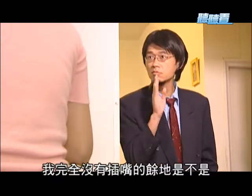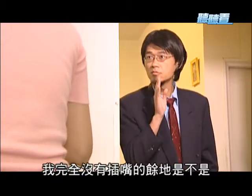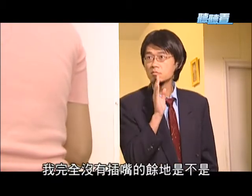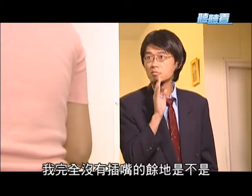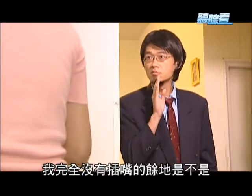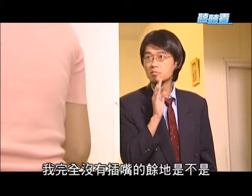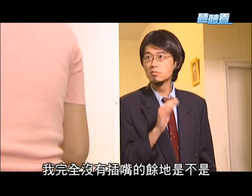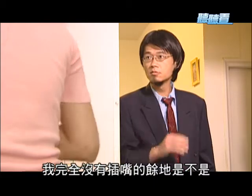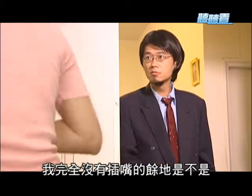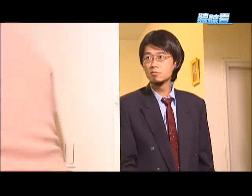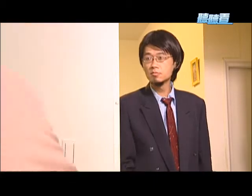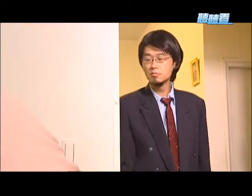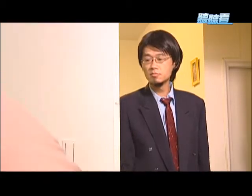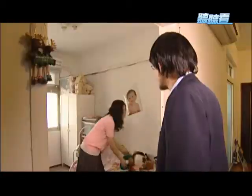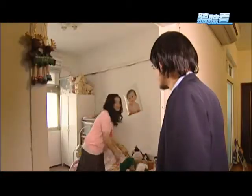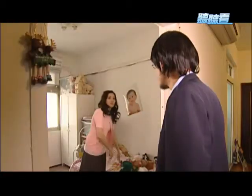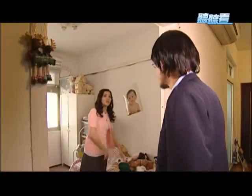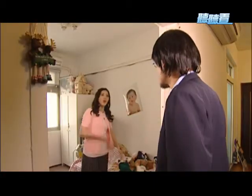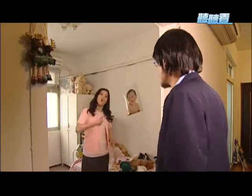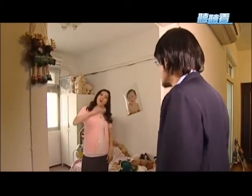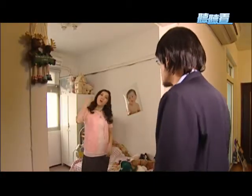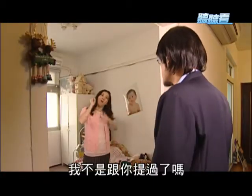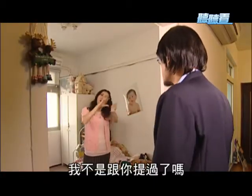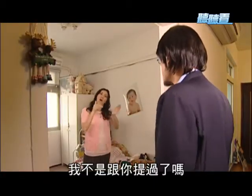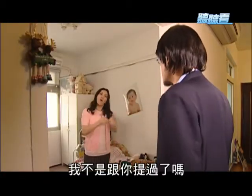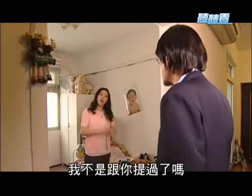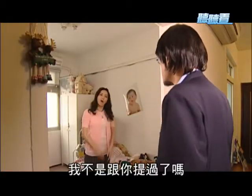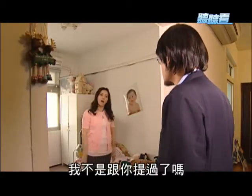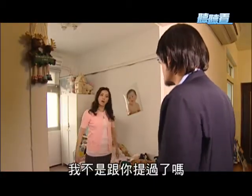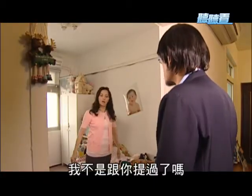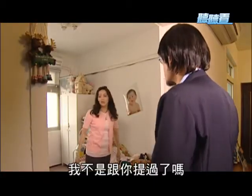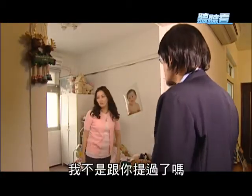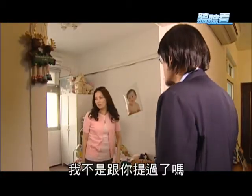的余地，是不是？ 我不是跟你提过了吗？